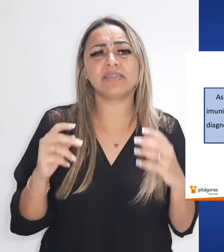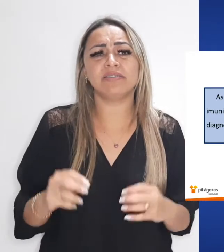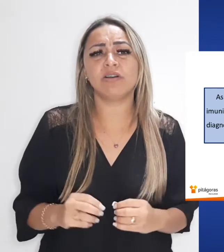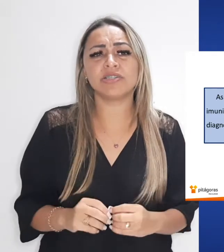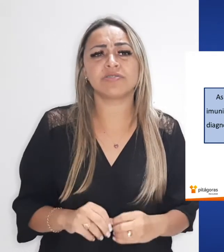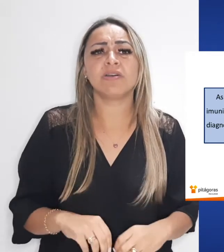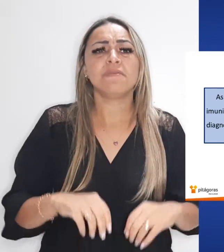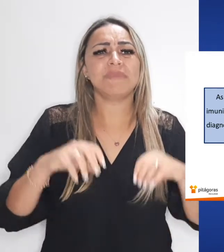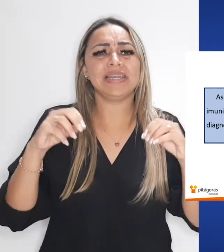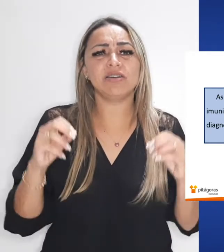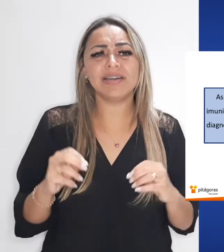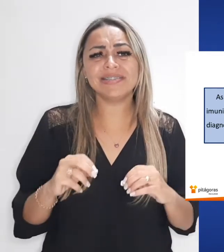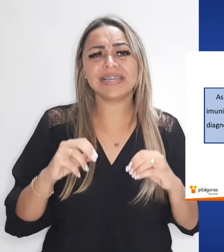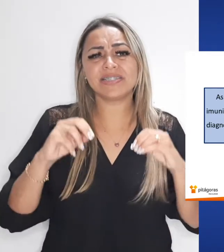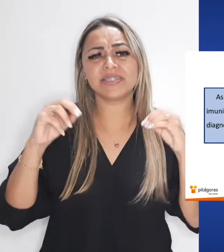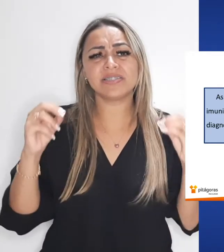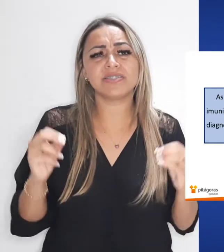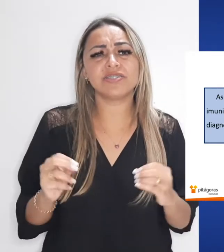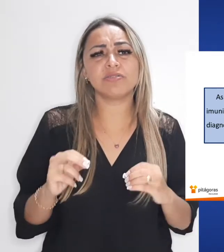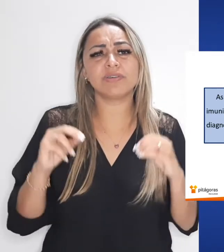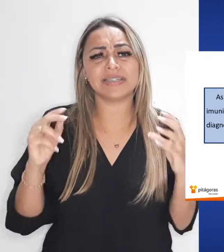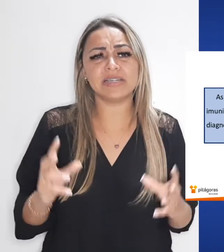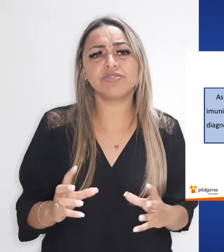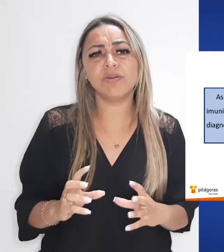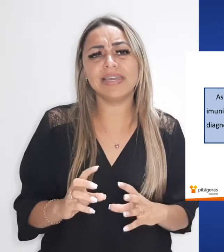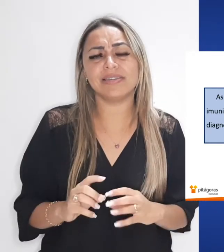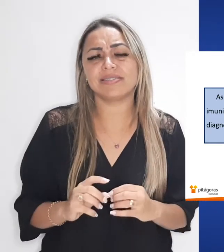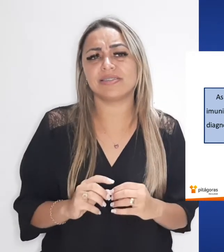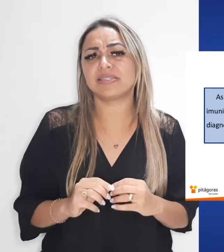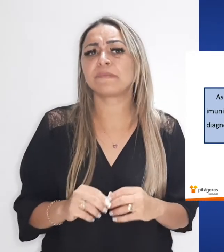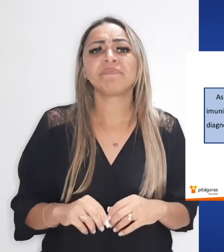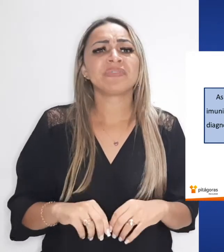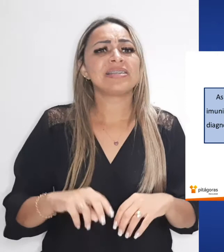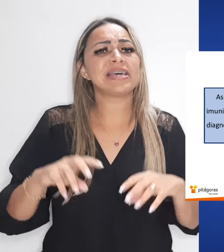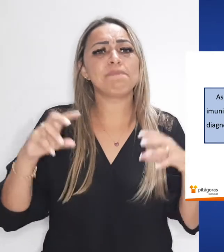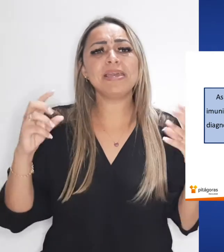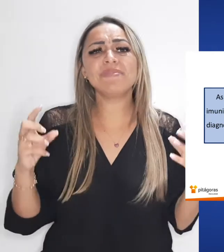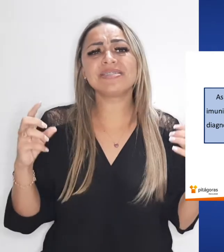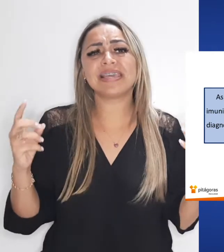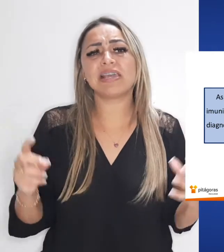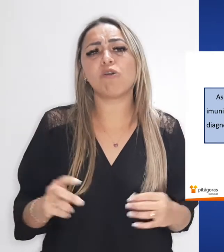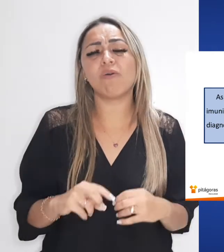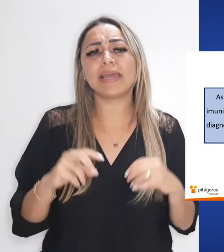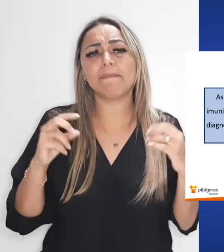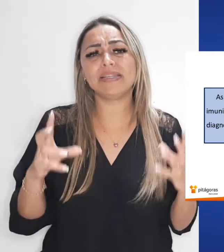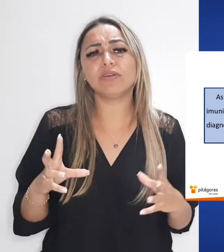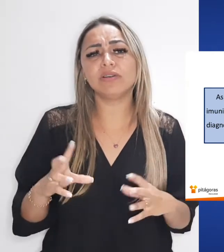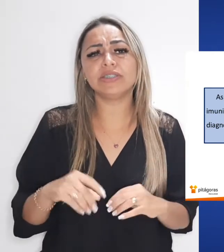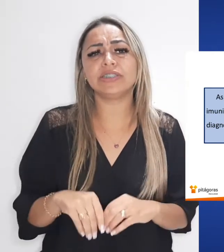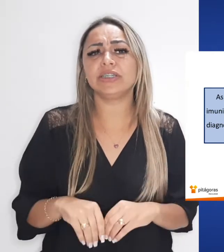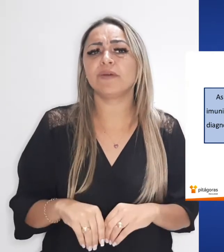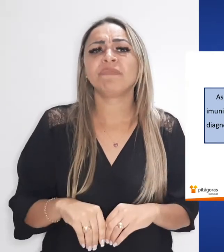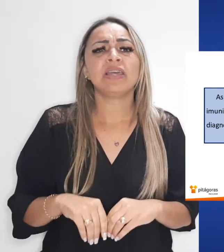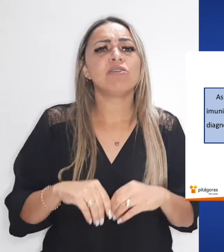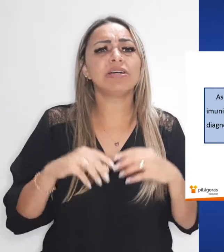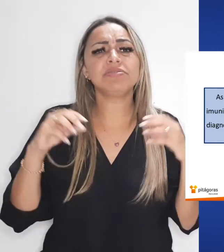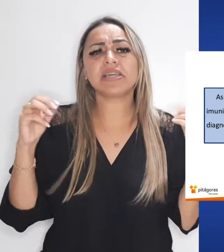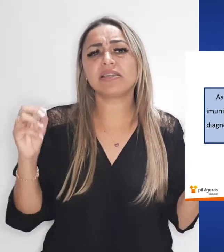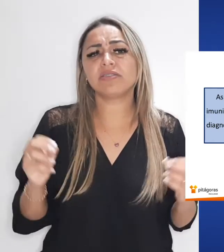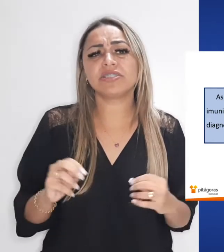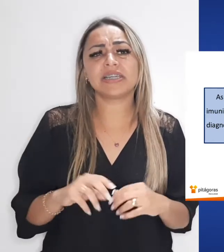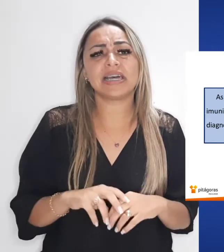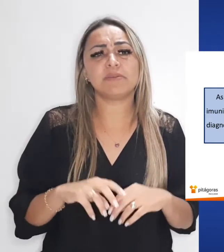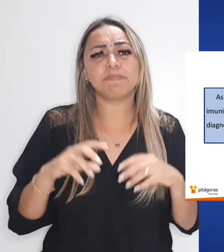cedo o diagnóstico, melhores as chances de cura das doenças. Sabemos que qualquer patologia,